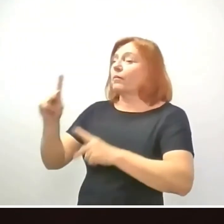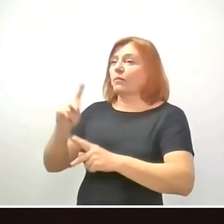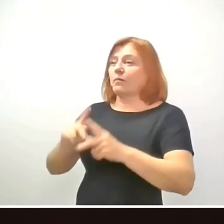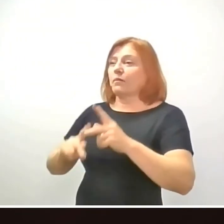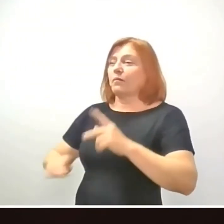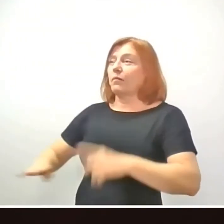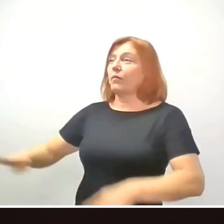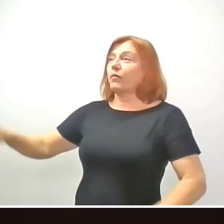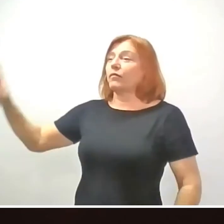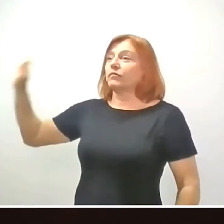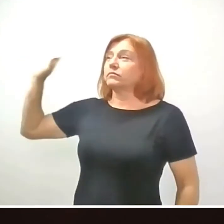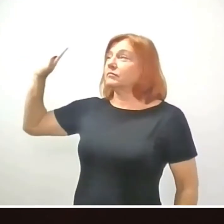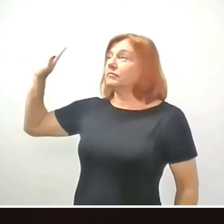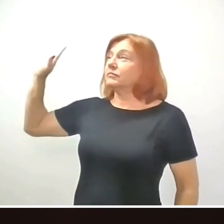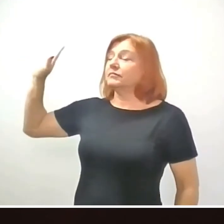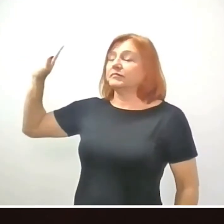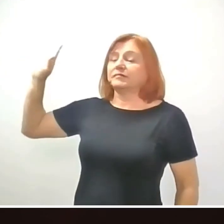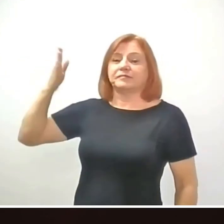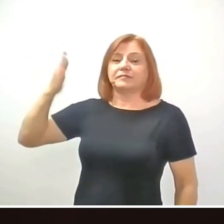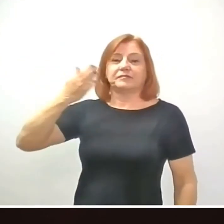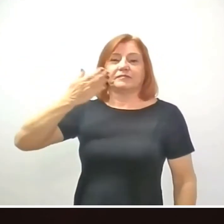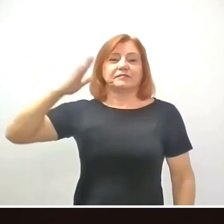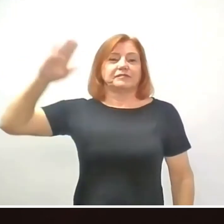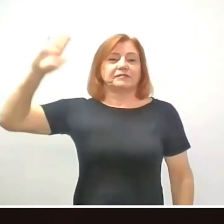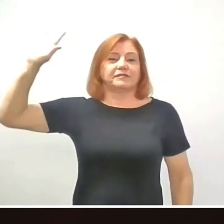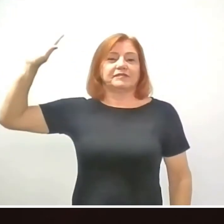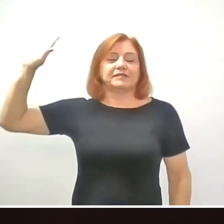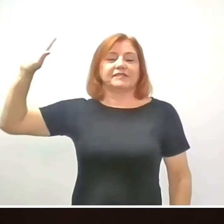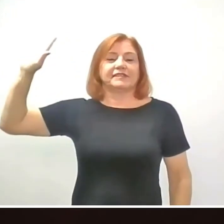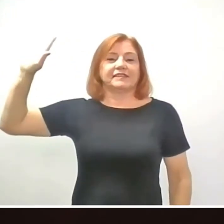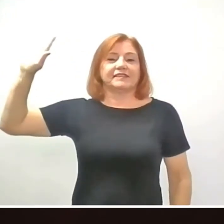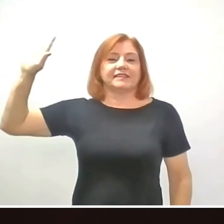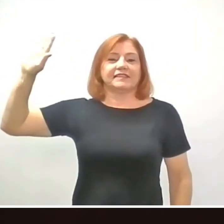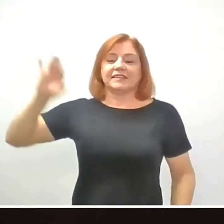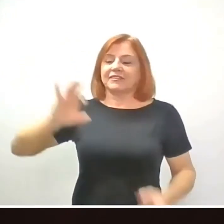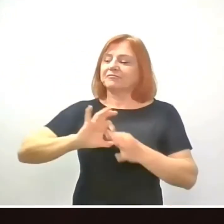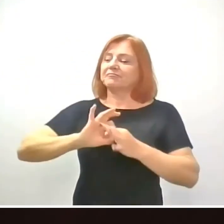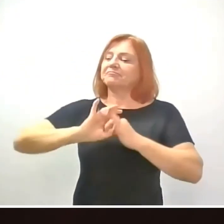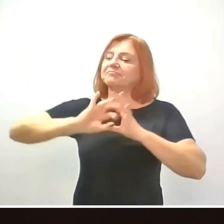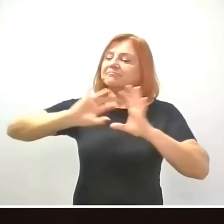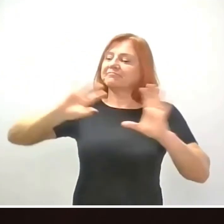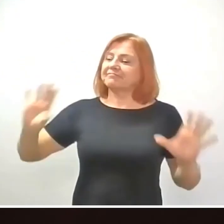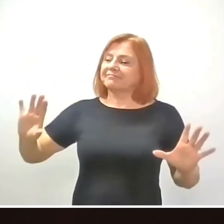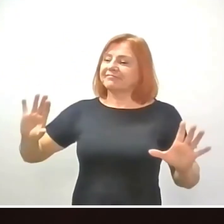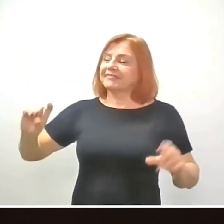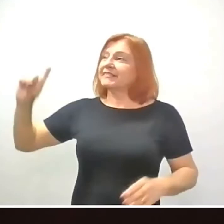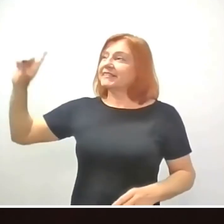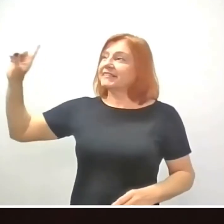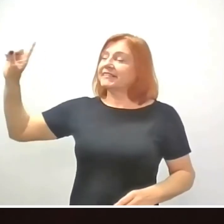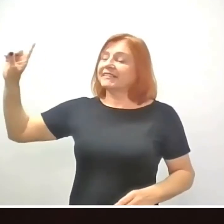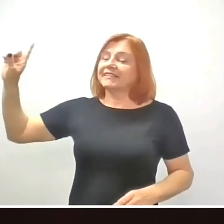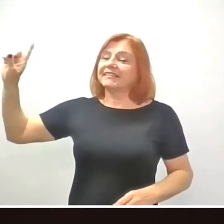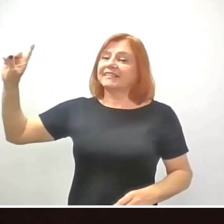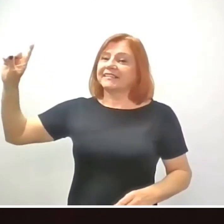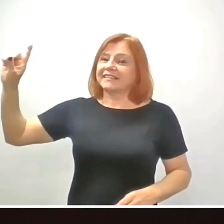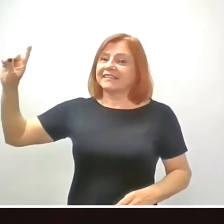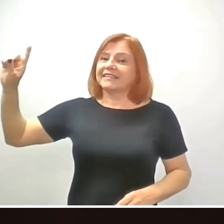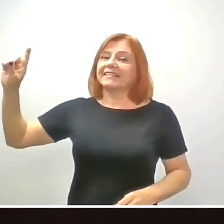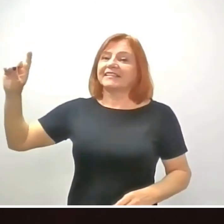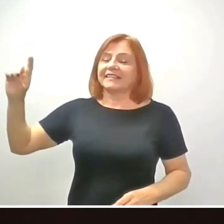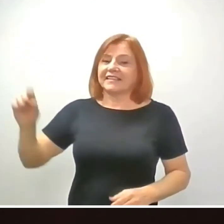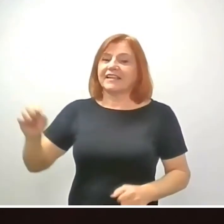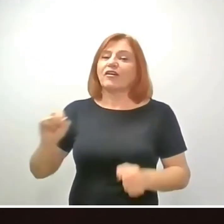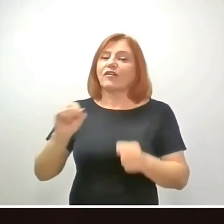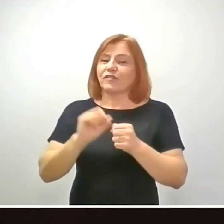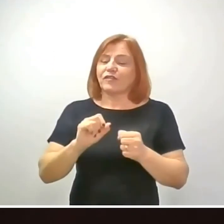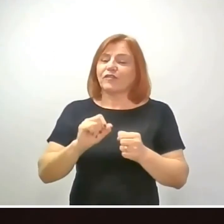alistando voluntariamente, e Deus Pai atende o pedido do filho e dá como